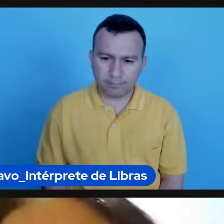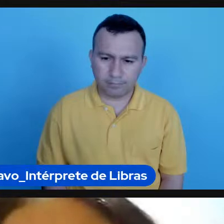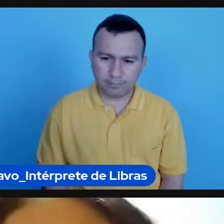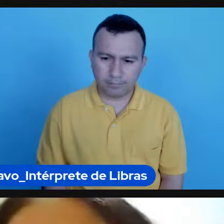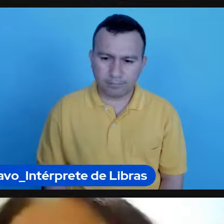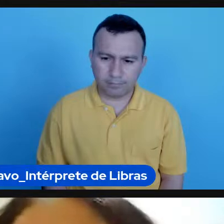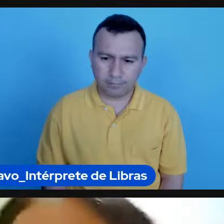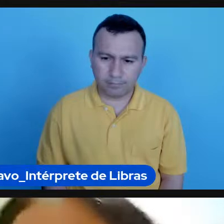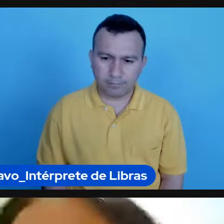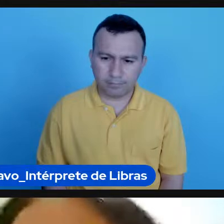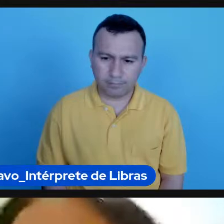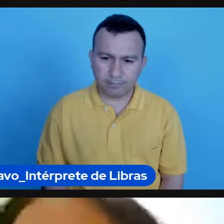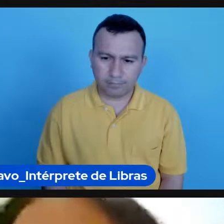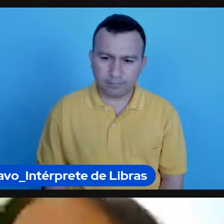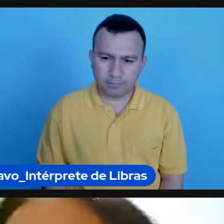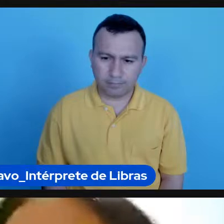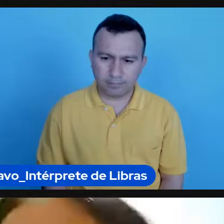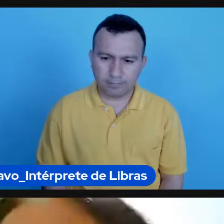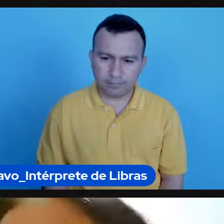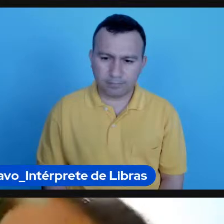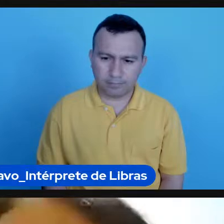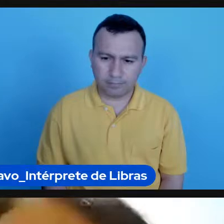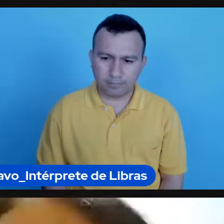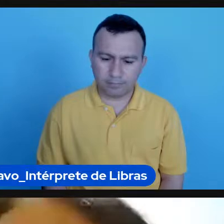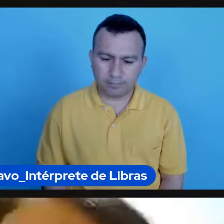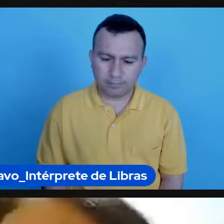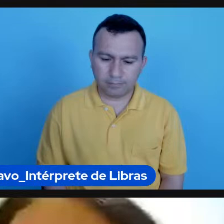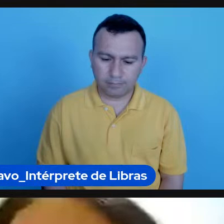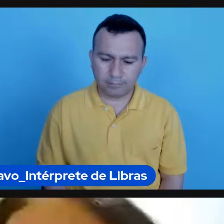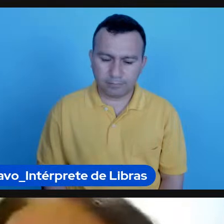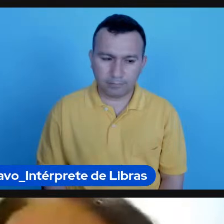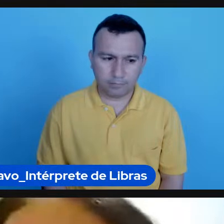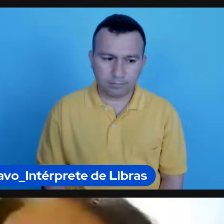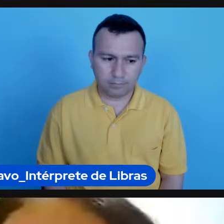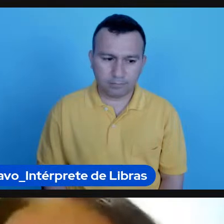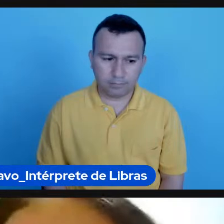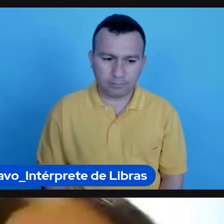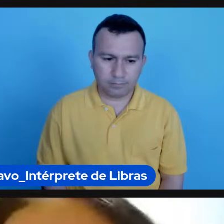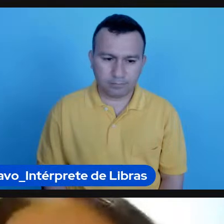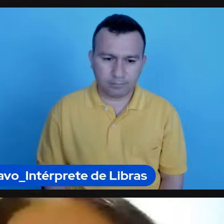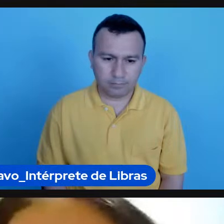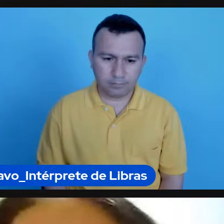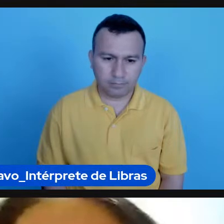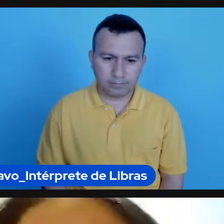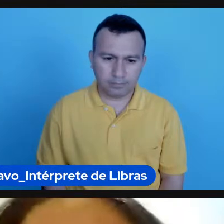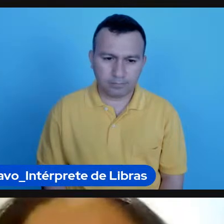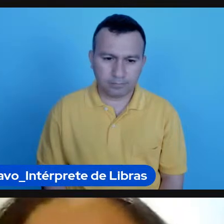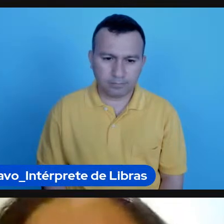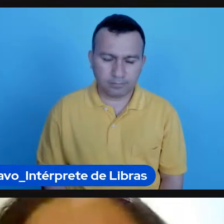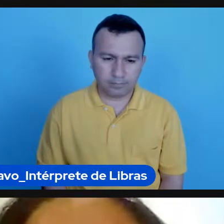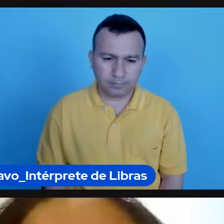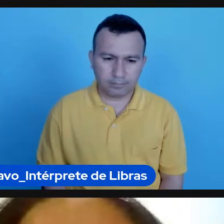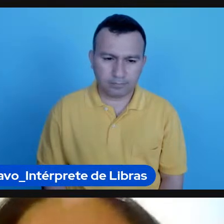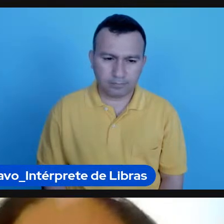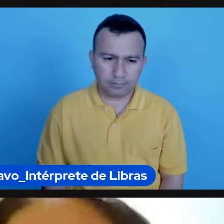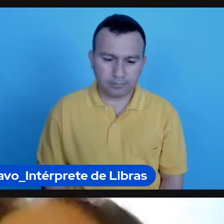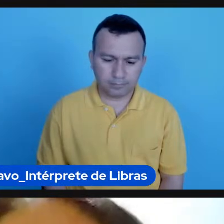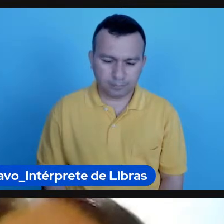da universidade, mas o seu rendimento não é favorecido. O